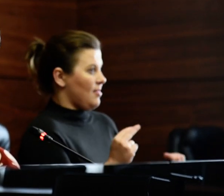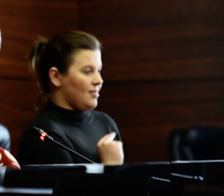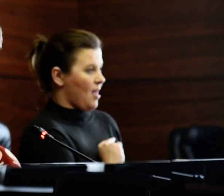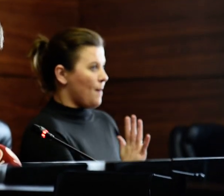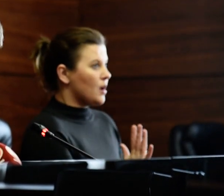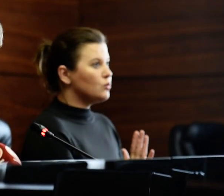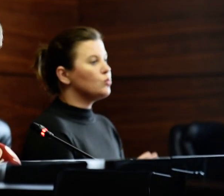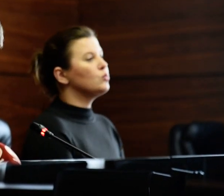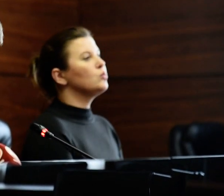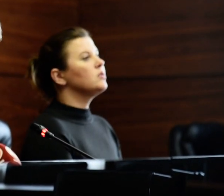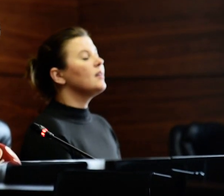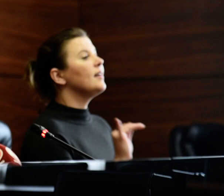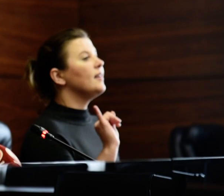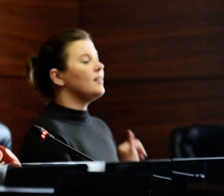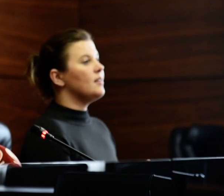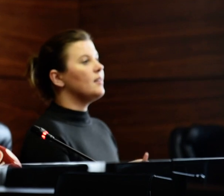працюють. І